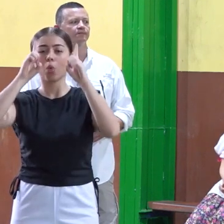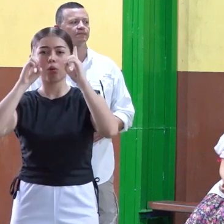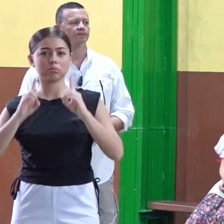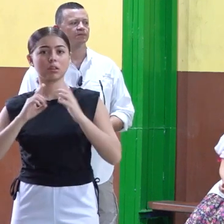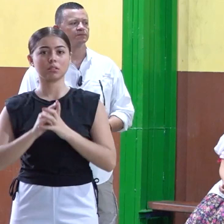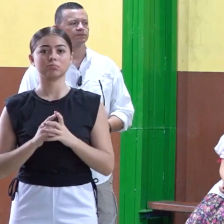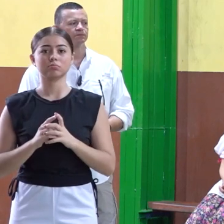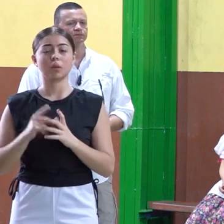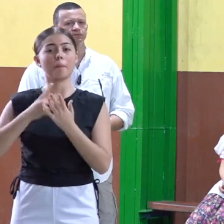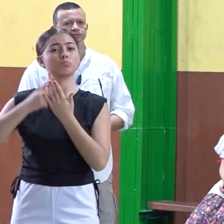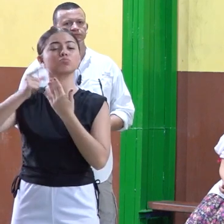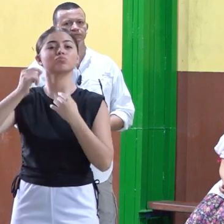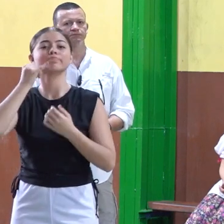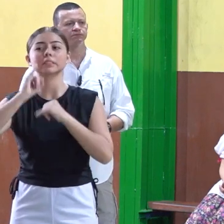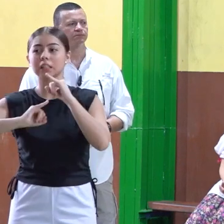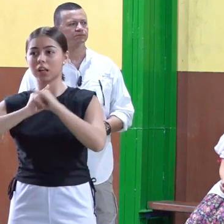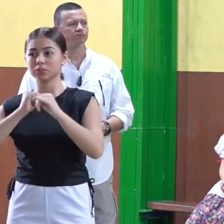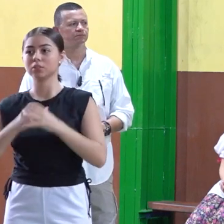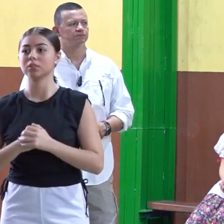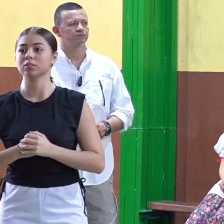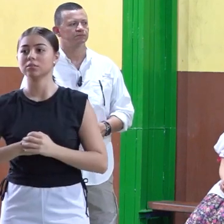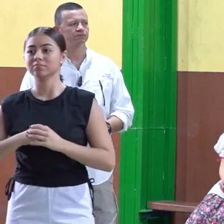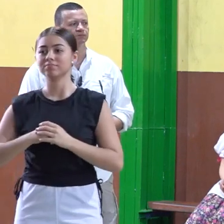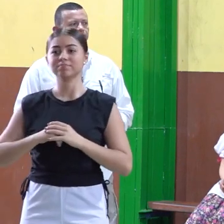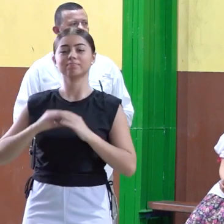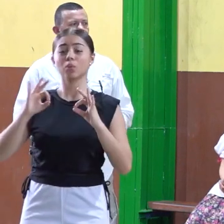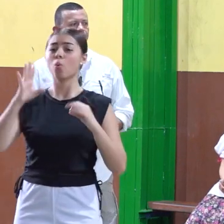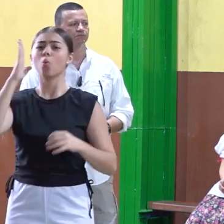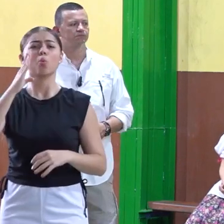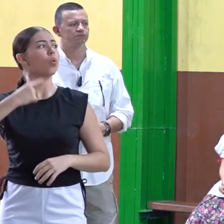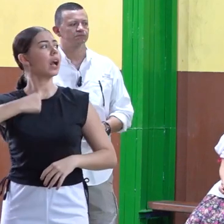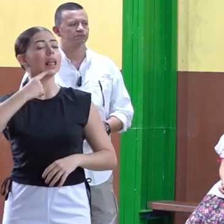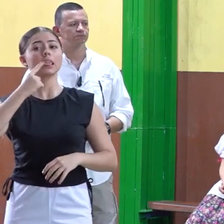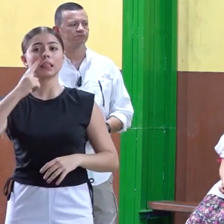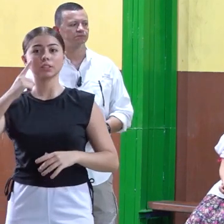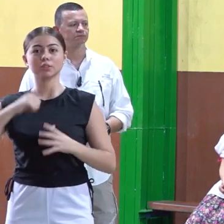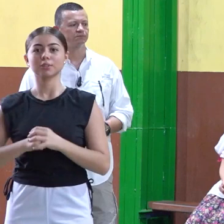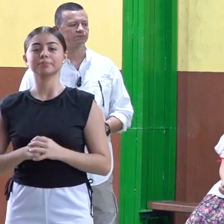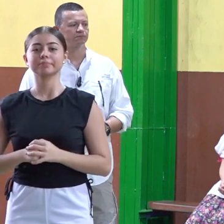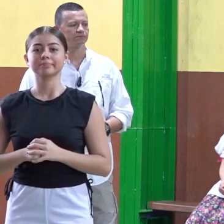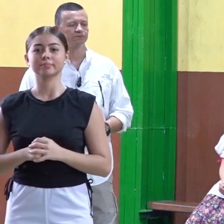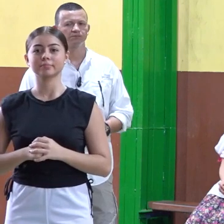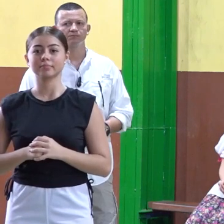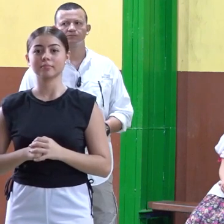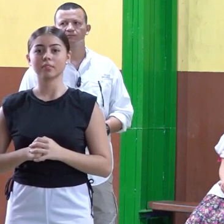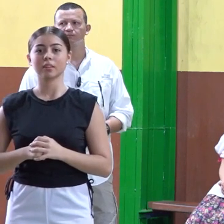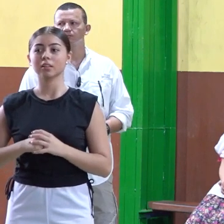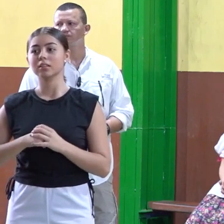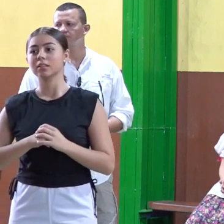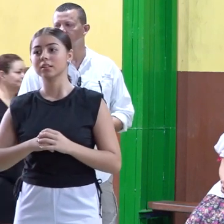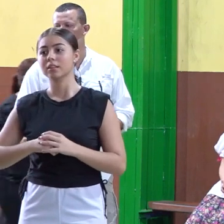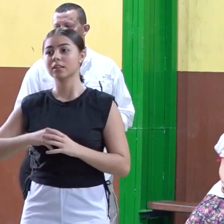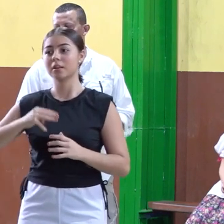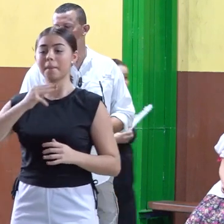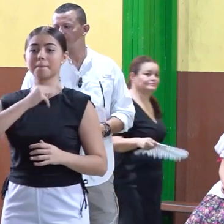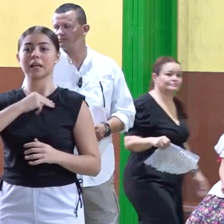de proyección internacional. Yo nunca he dicho nada más que el magisterio es